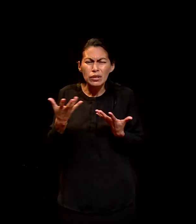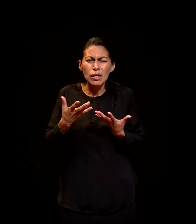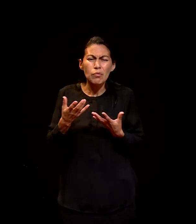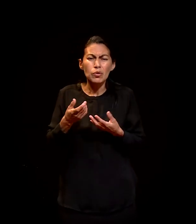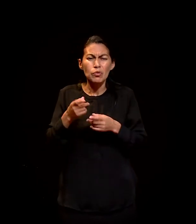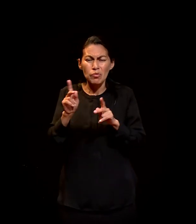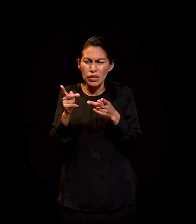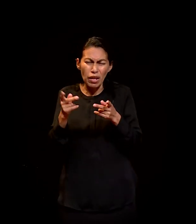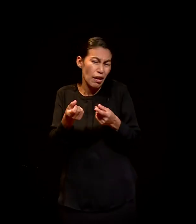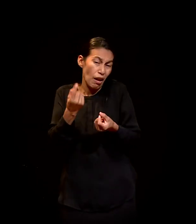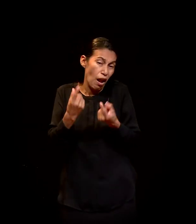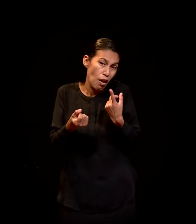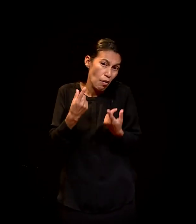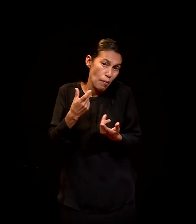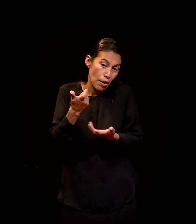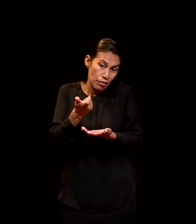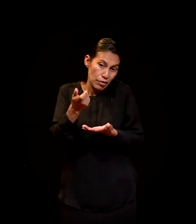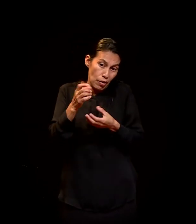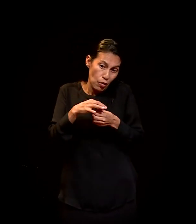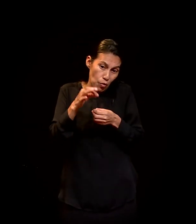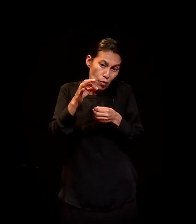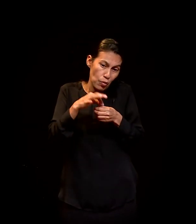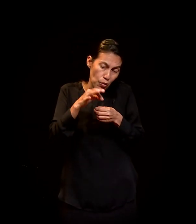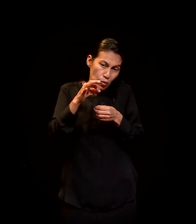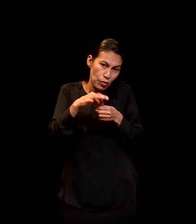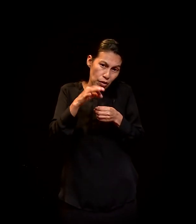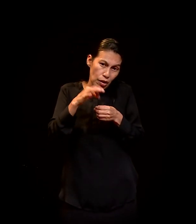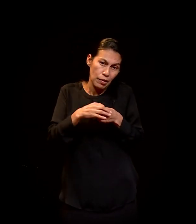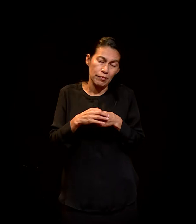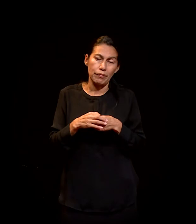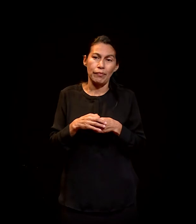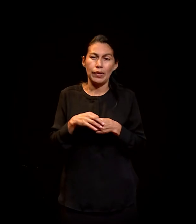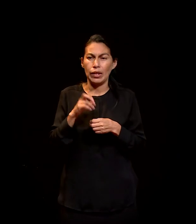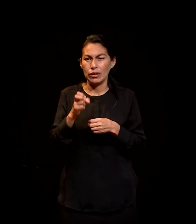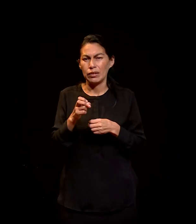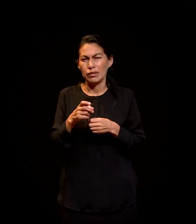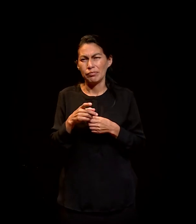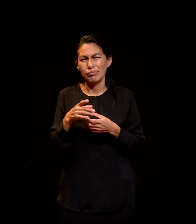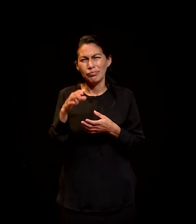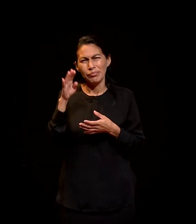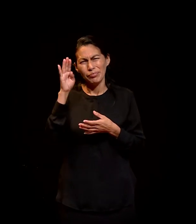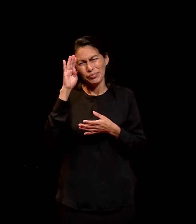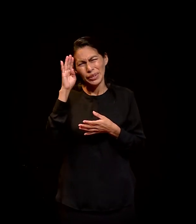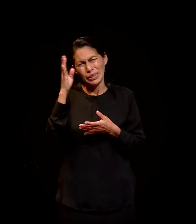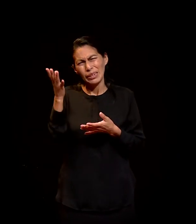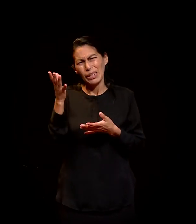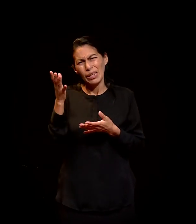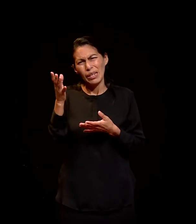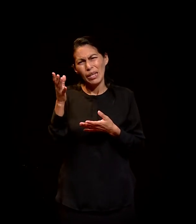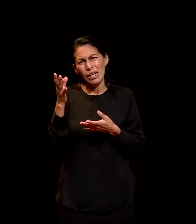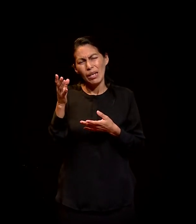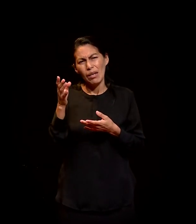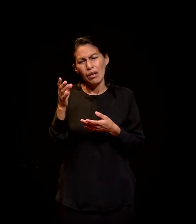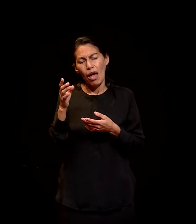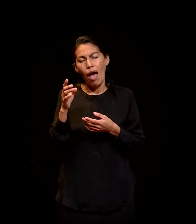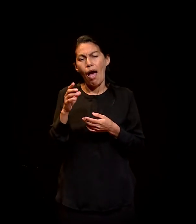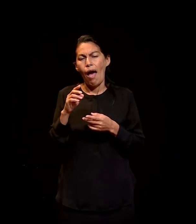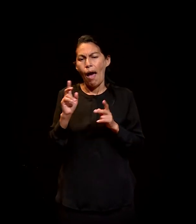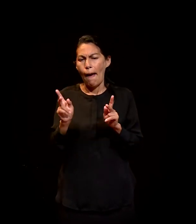nuestros recursos también y pues en ese momento surgió la oportunidad de vender productos de una